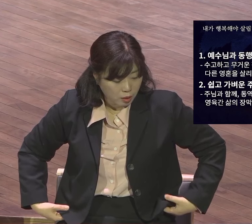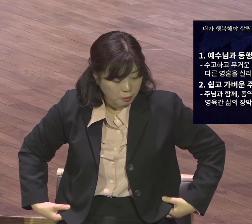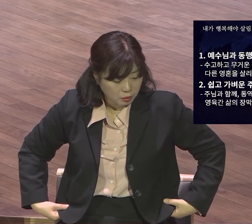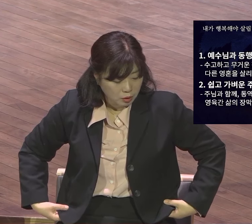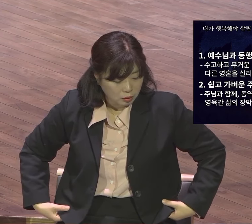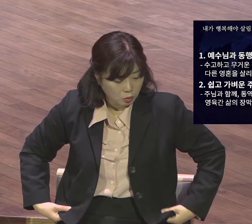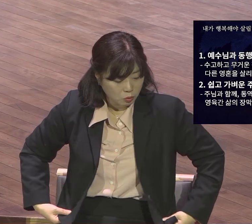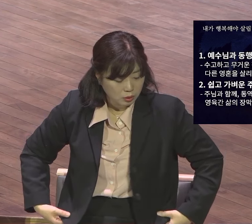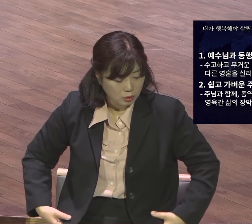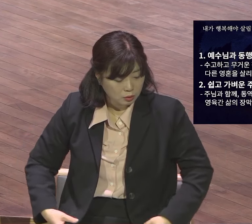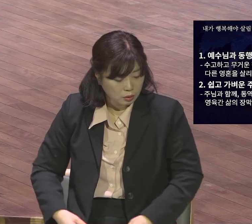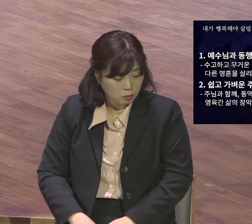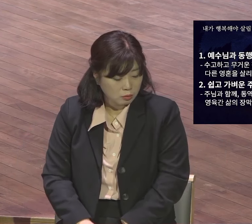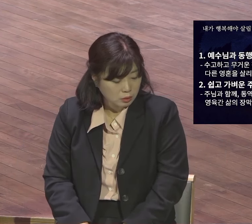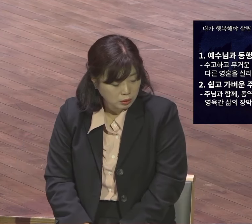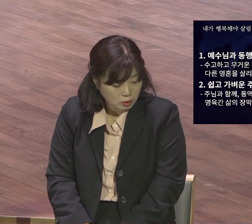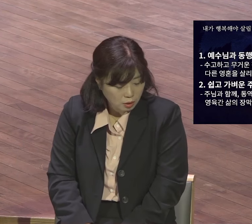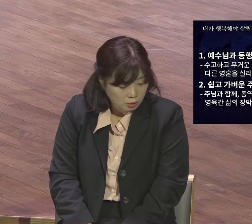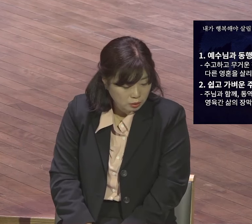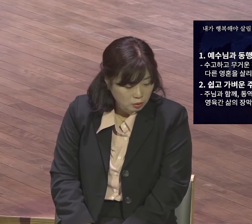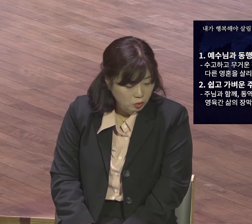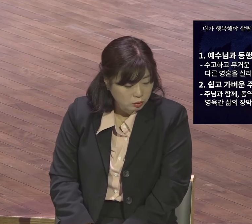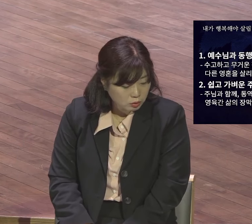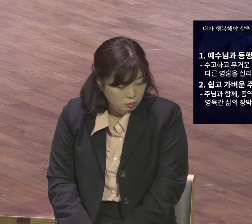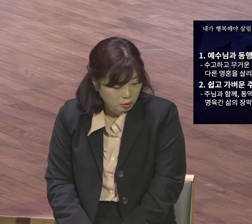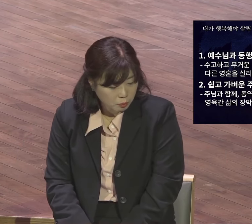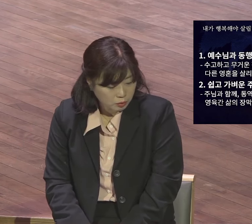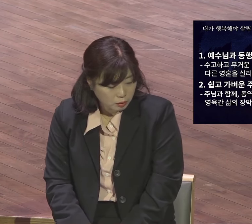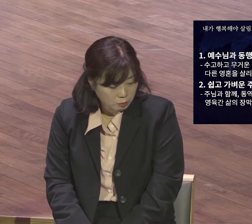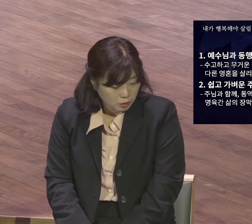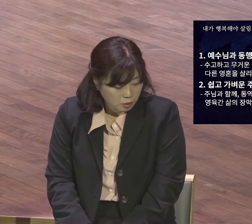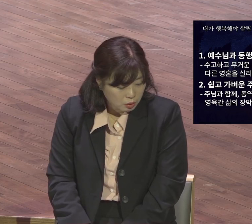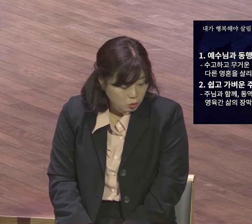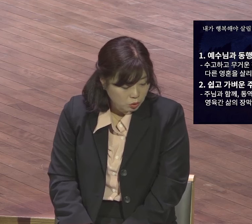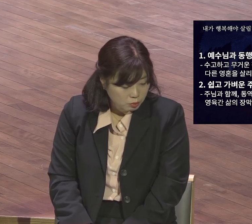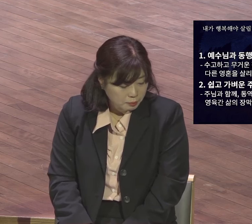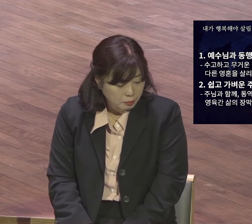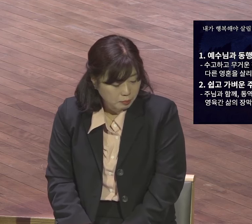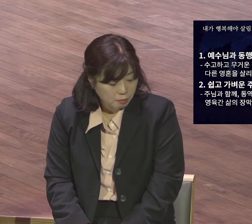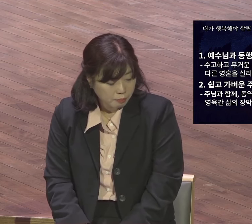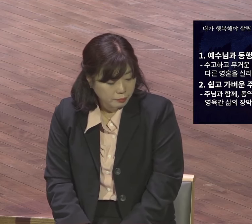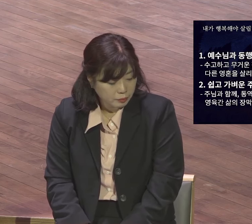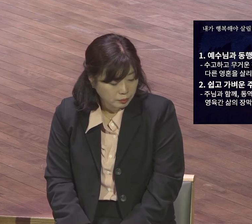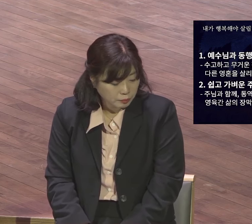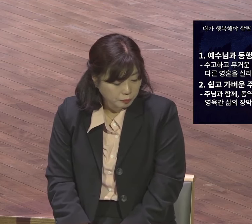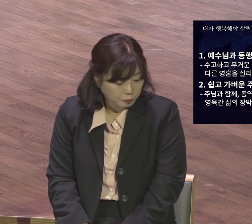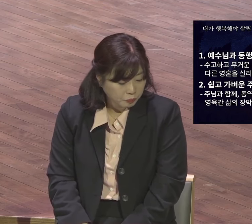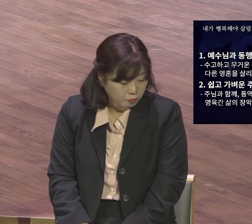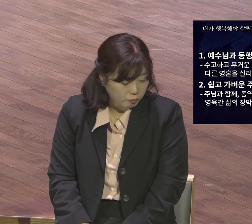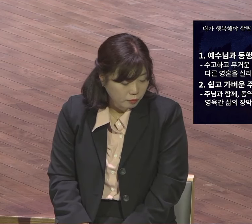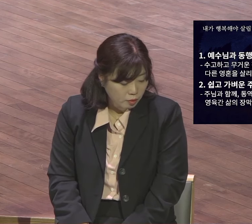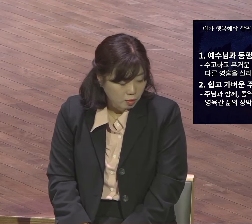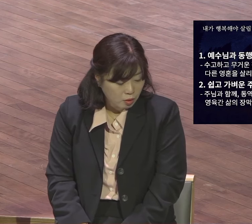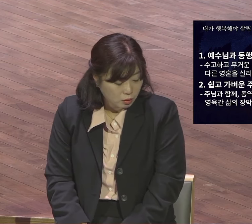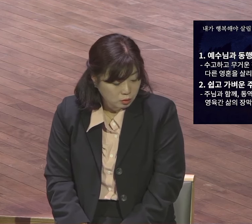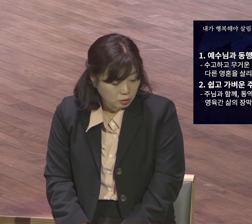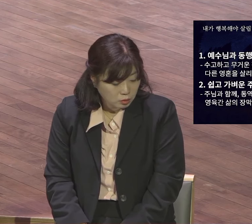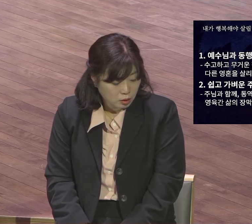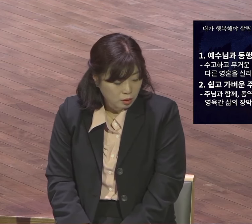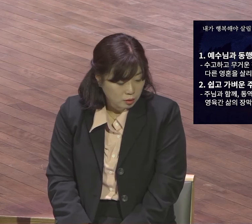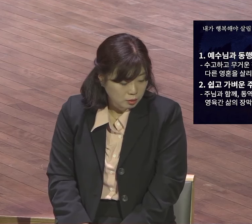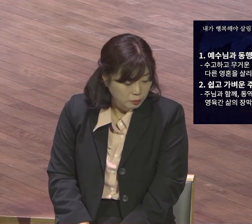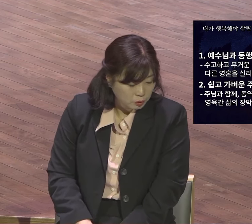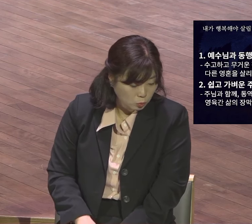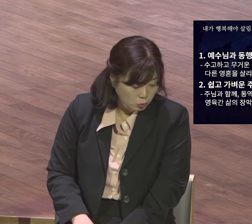짐을 주님 앞에 다 내려놓습니다. 가지고 있던 모든 짐으로부터 완전 자유함을 얻고 참 안식, 참 평안, 참 기쁨, 참